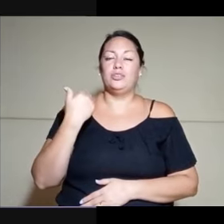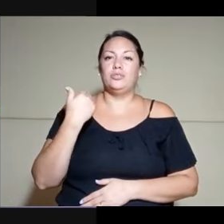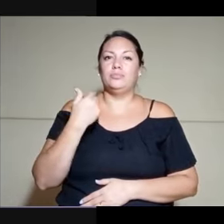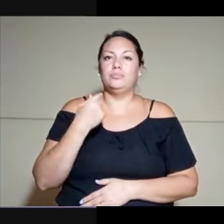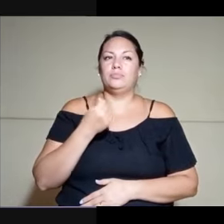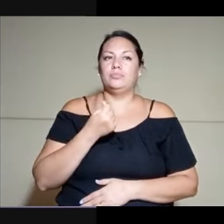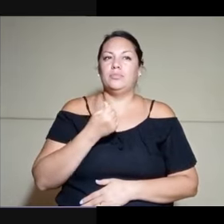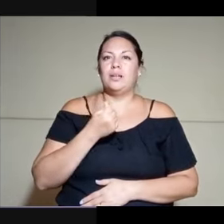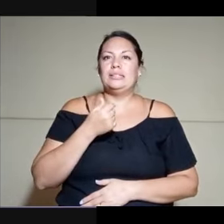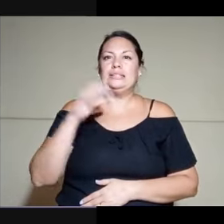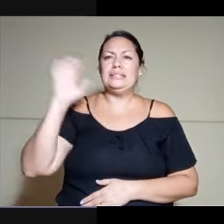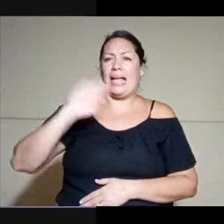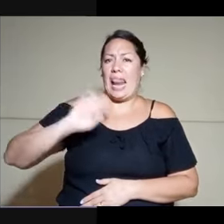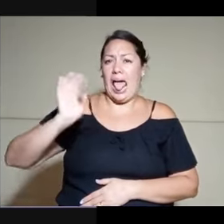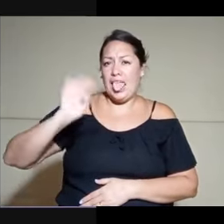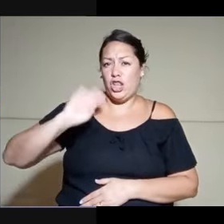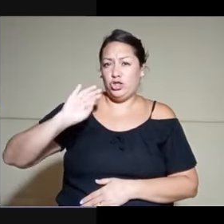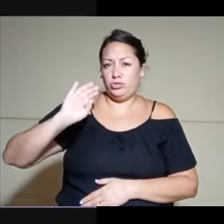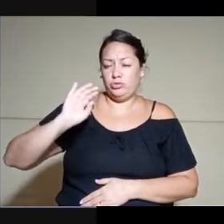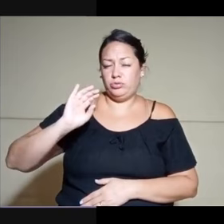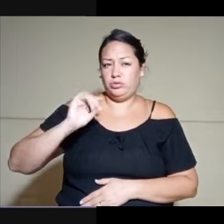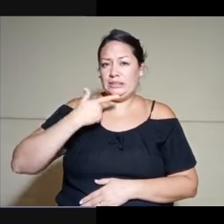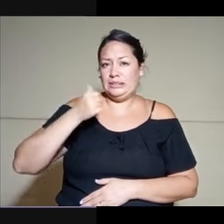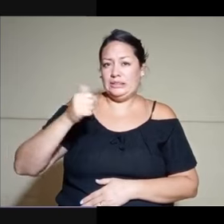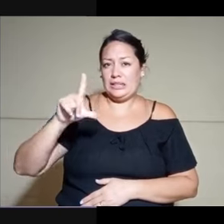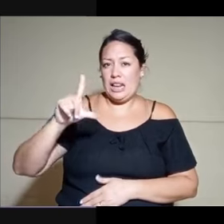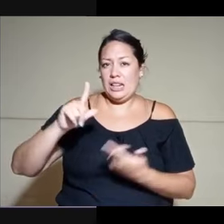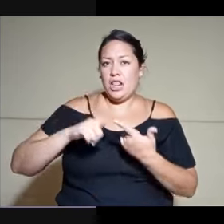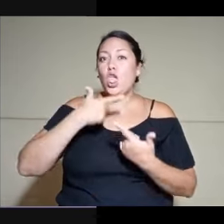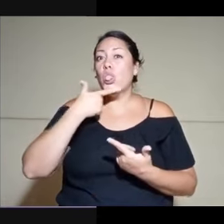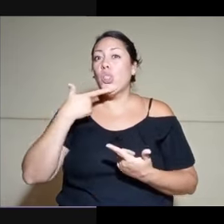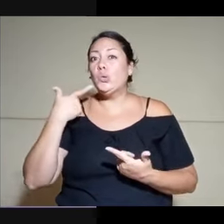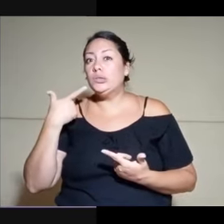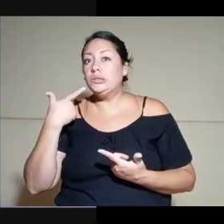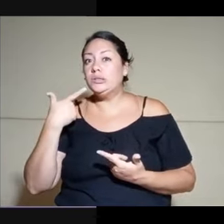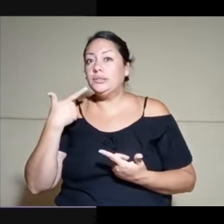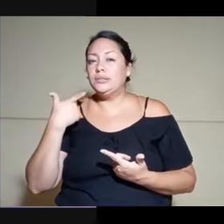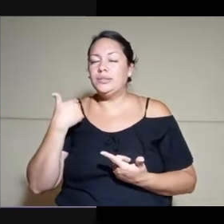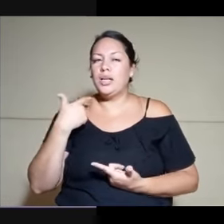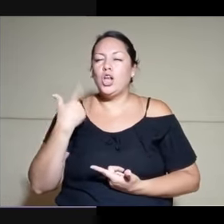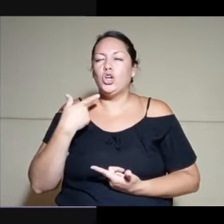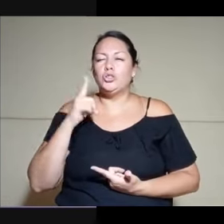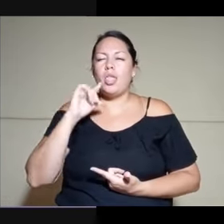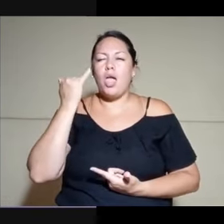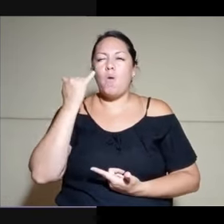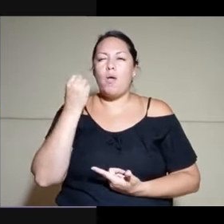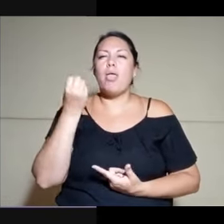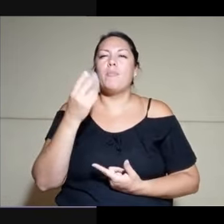en 2 tercios anteriores de la lengua. En la parte anterior de la lengua nosotros el gusto que sentimos, que es el salado, por